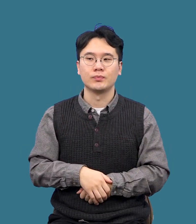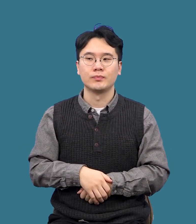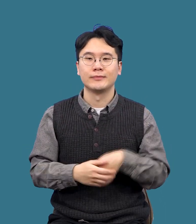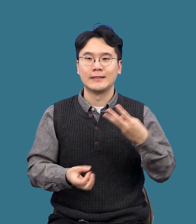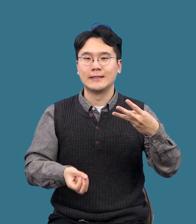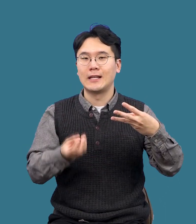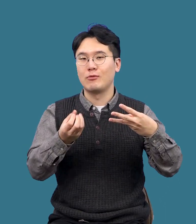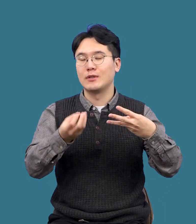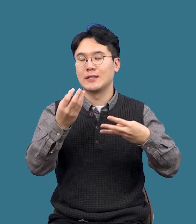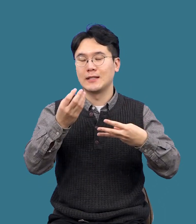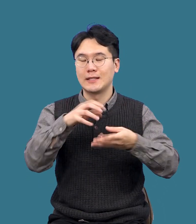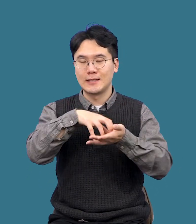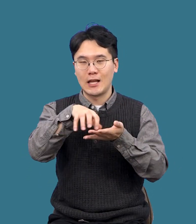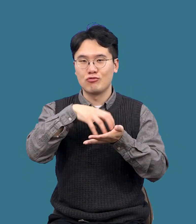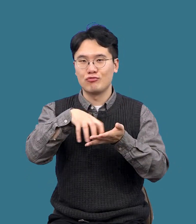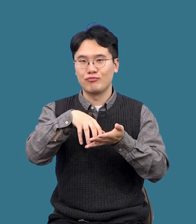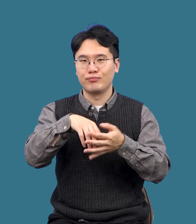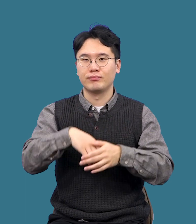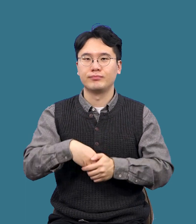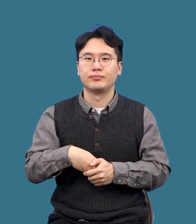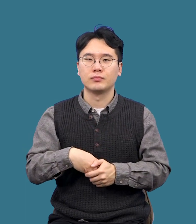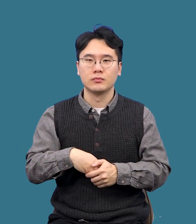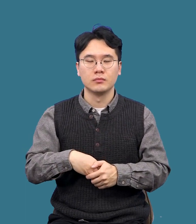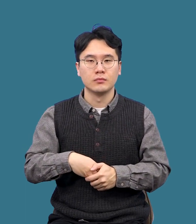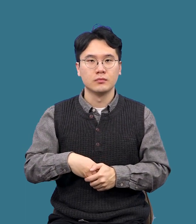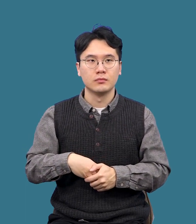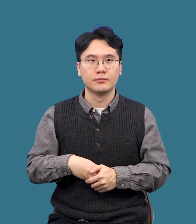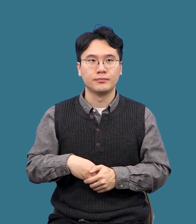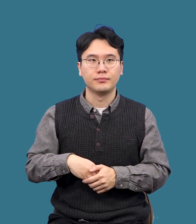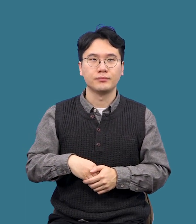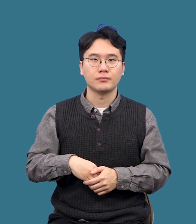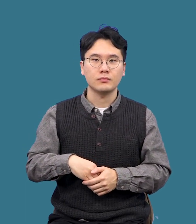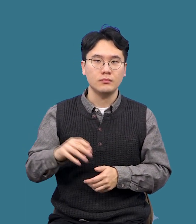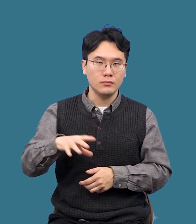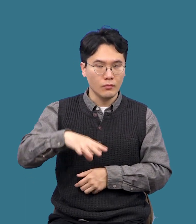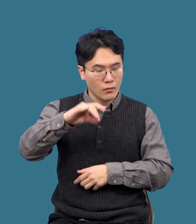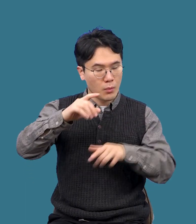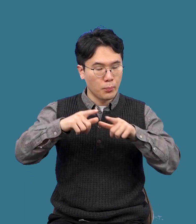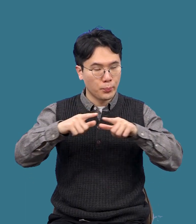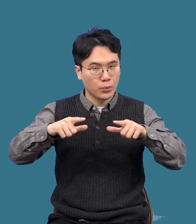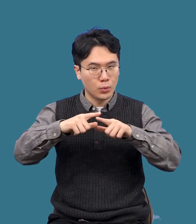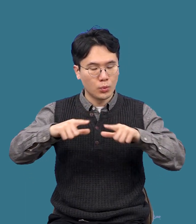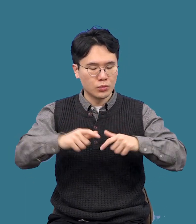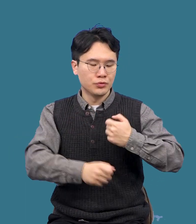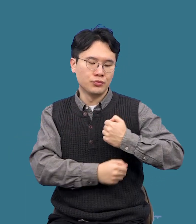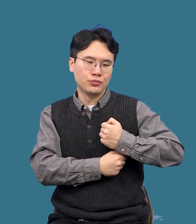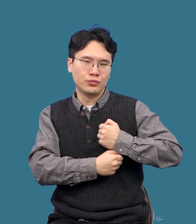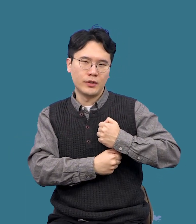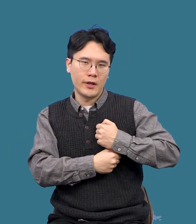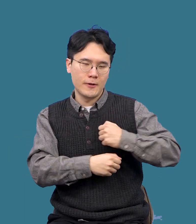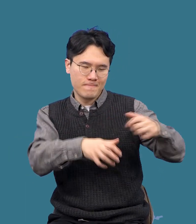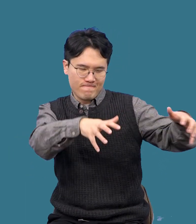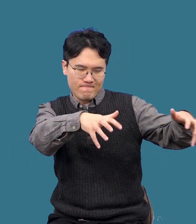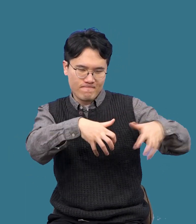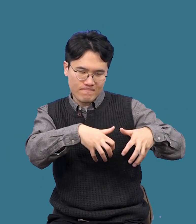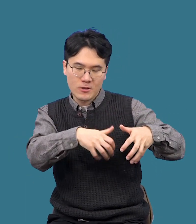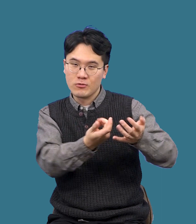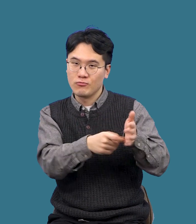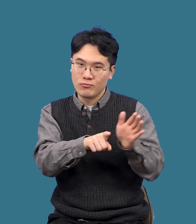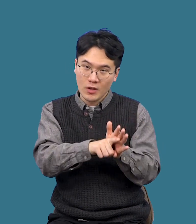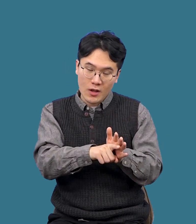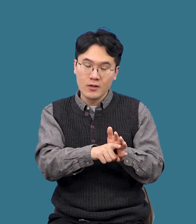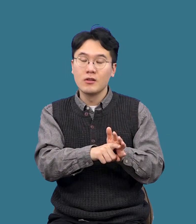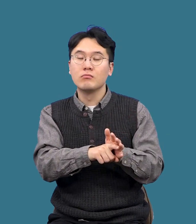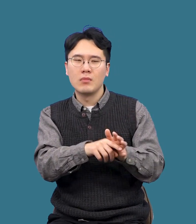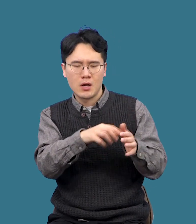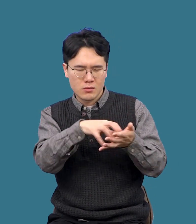레위인을 계수합니다. 처음에 보통 군대 징집을 위한 인구조사에서는 레위인을 빠뜨렸어요.